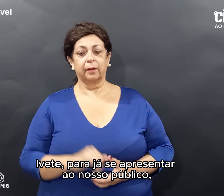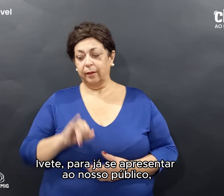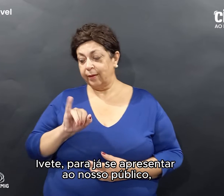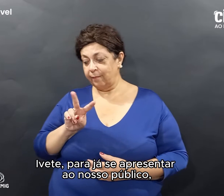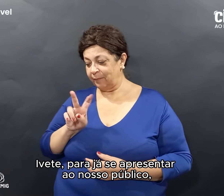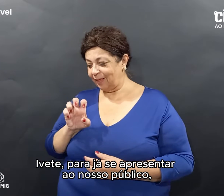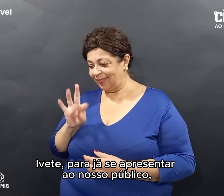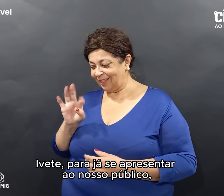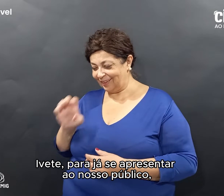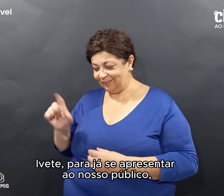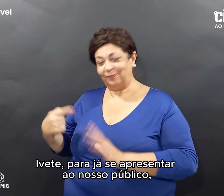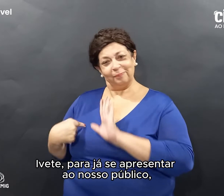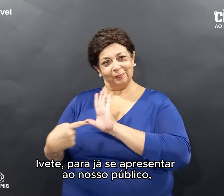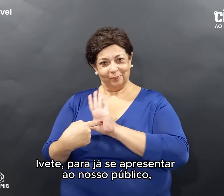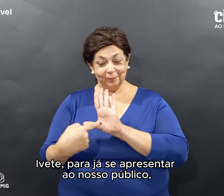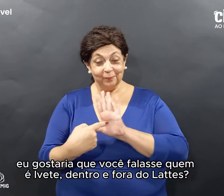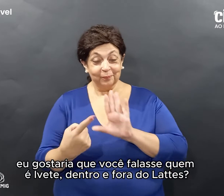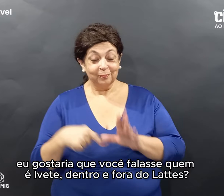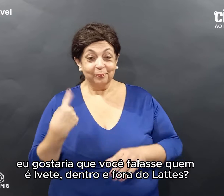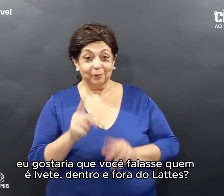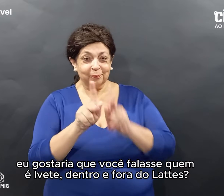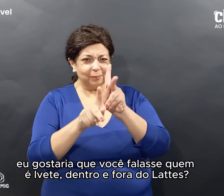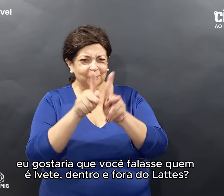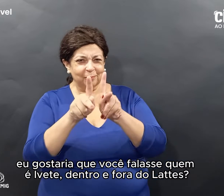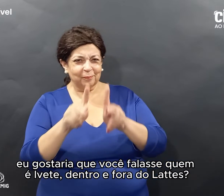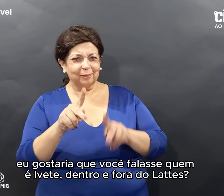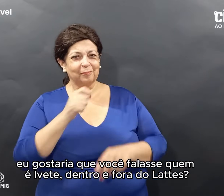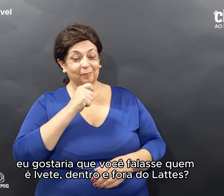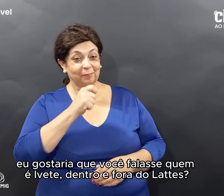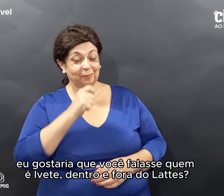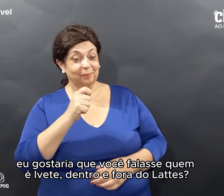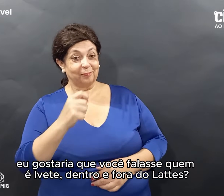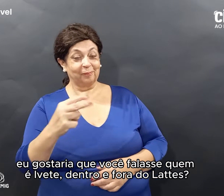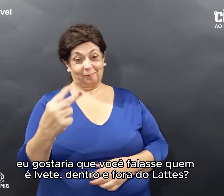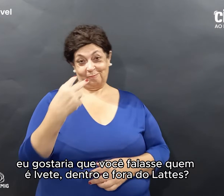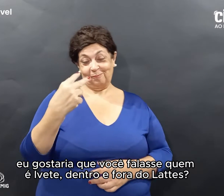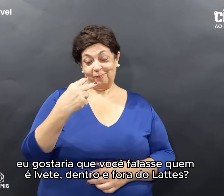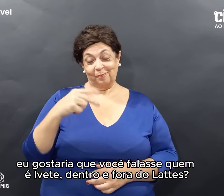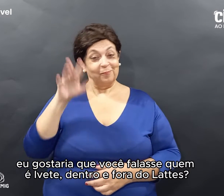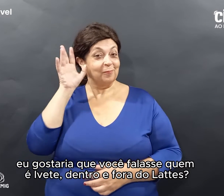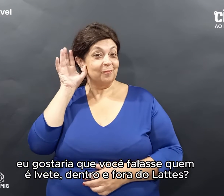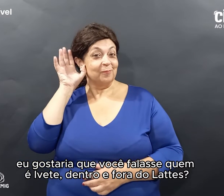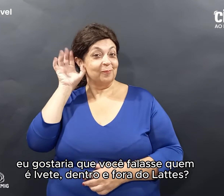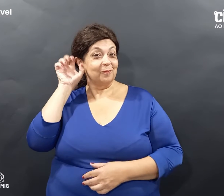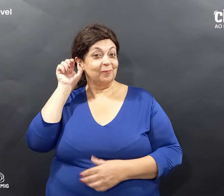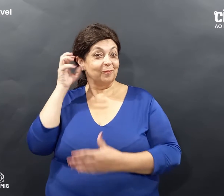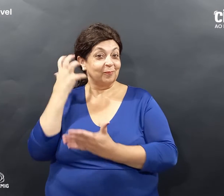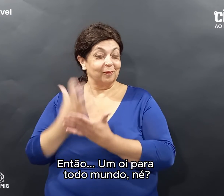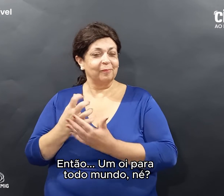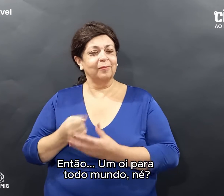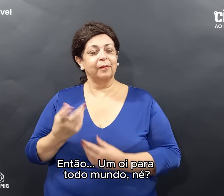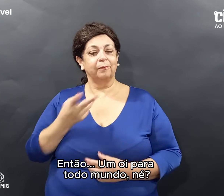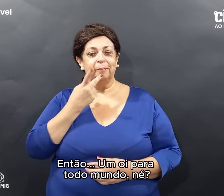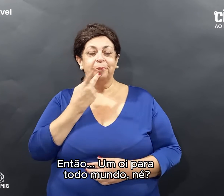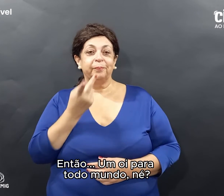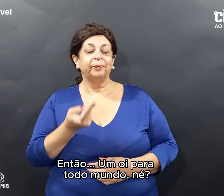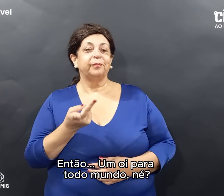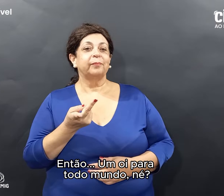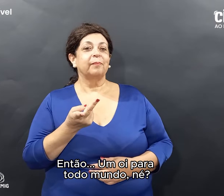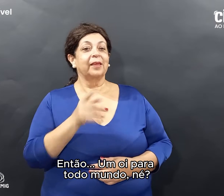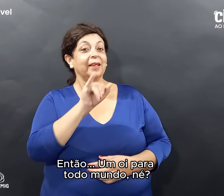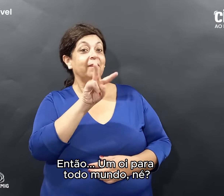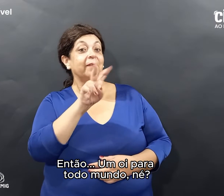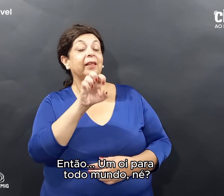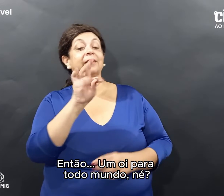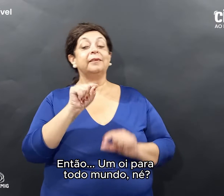Ivete, para já se apresentar ao nosso público, eu gostaria que você falasse quem que é a Ivete dentro e fora do Lattes.